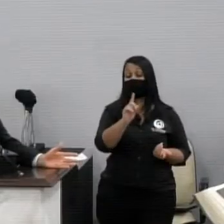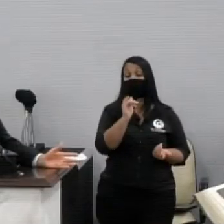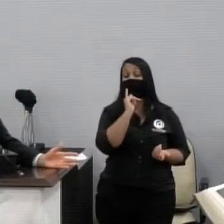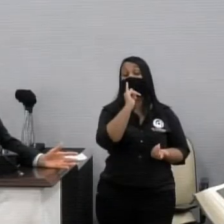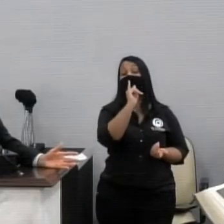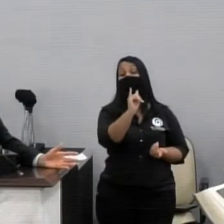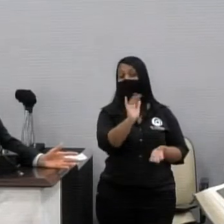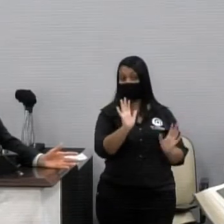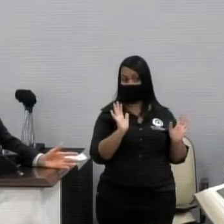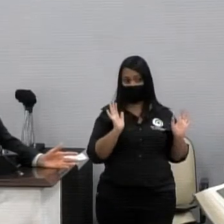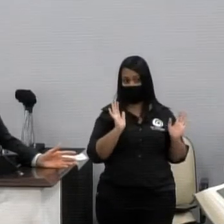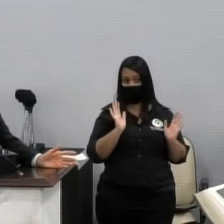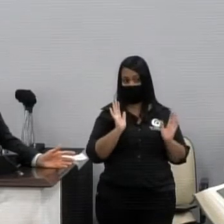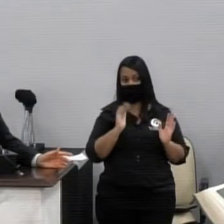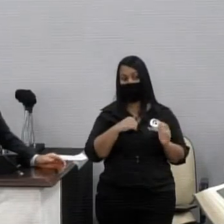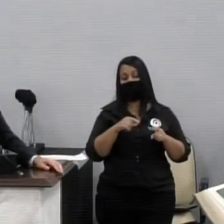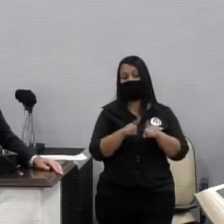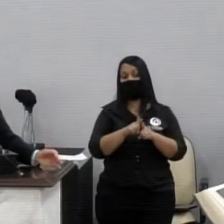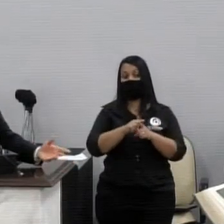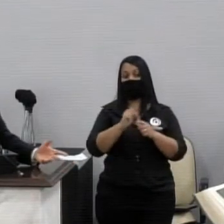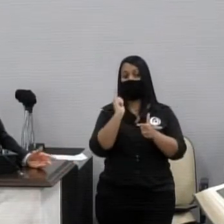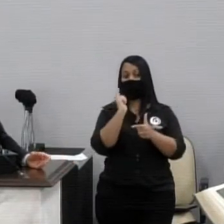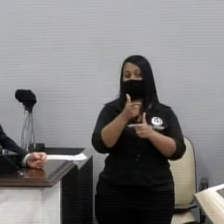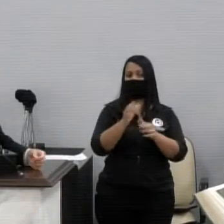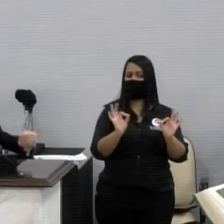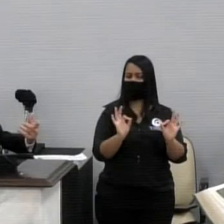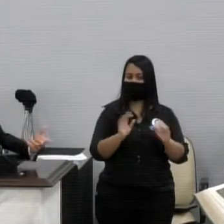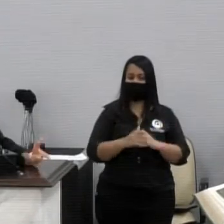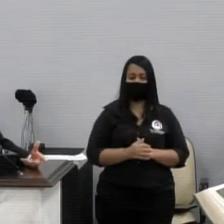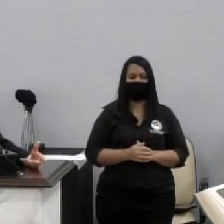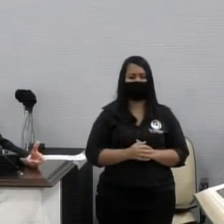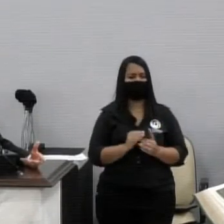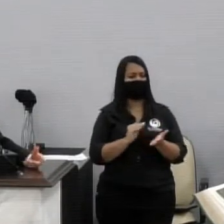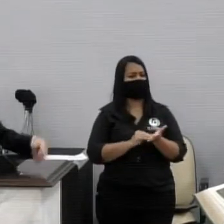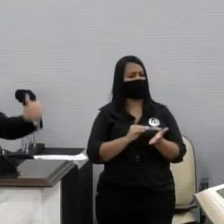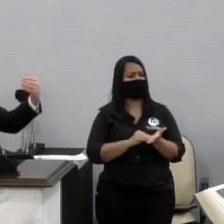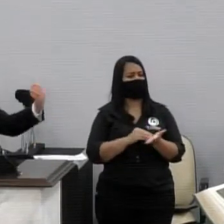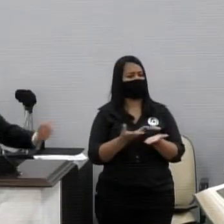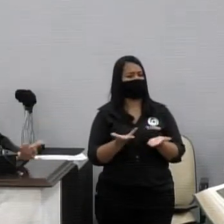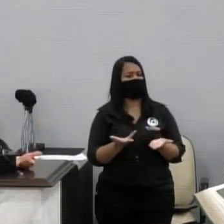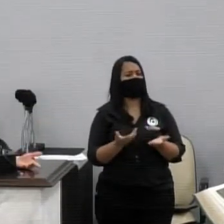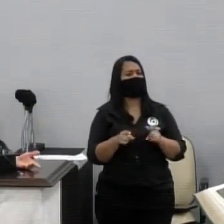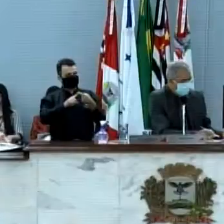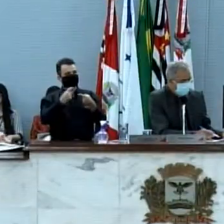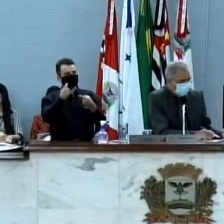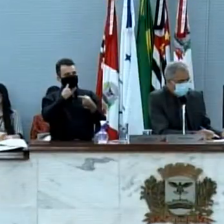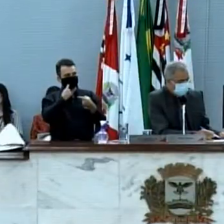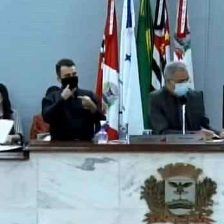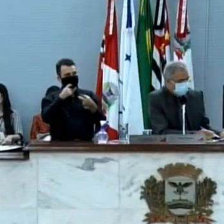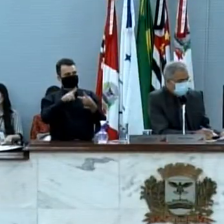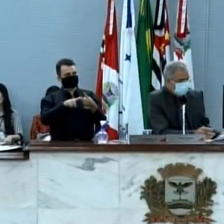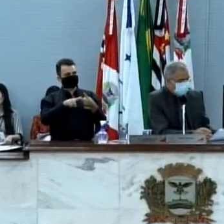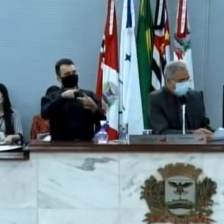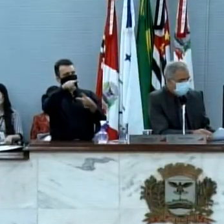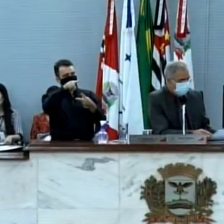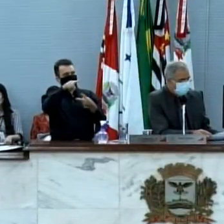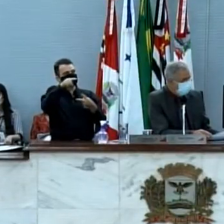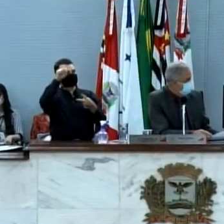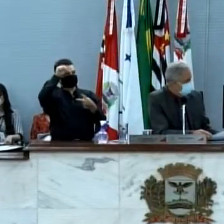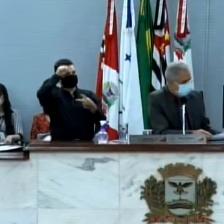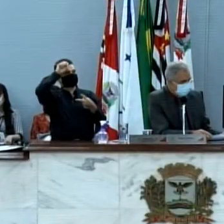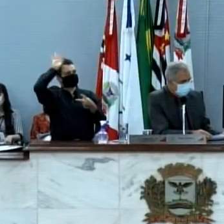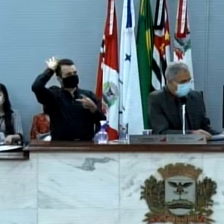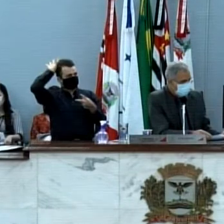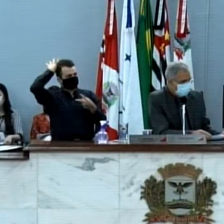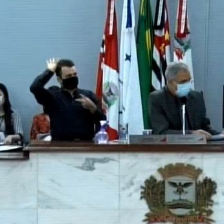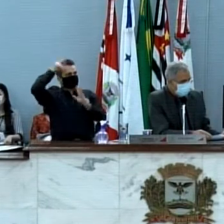os próprios vereadores têm a função de ficar de olho no trabalho uns dos outros. E quando um vereador tem uma atitude